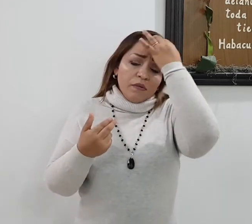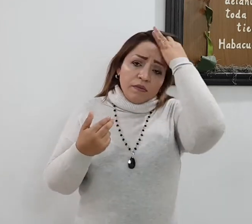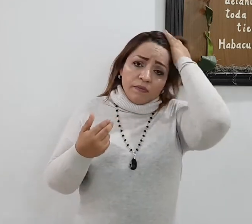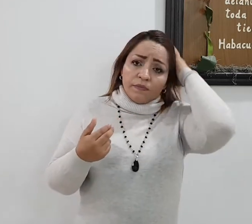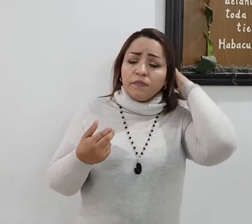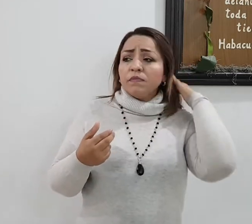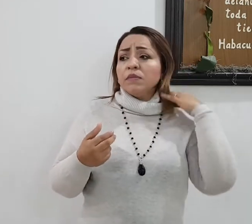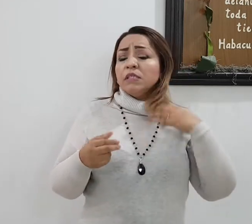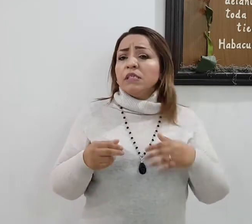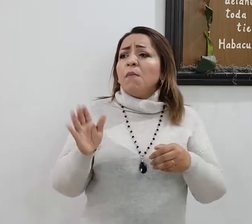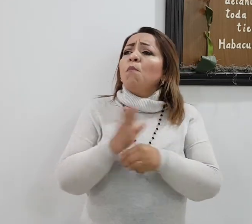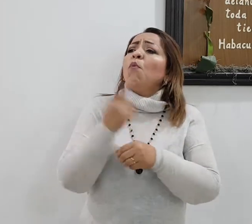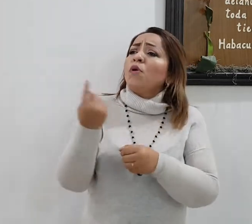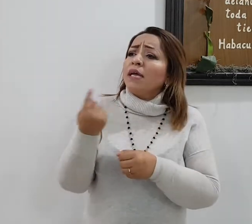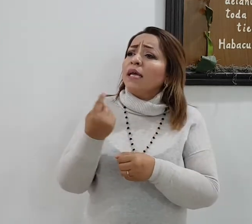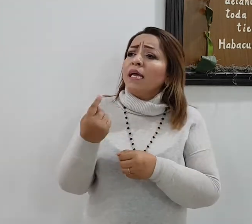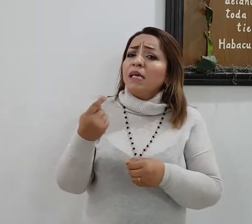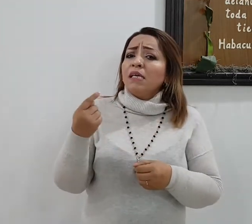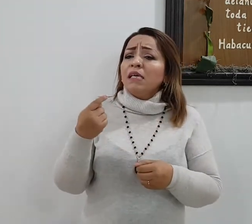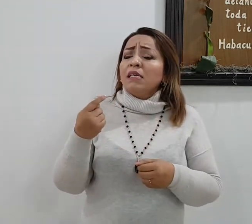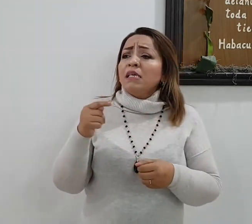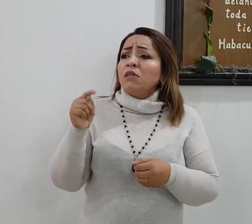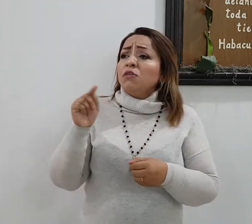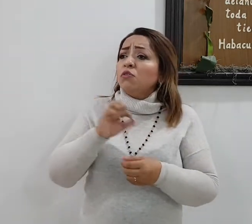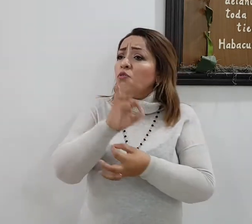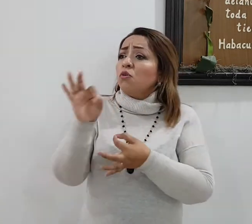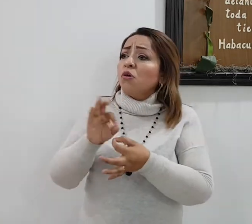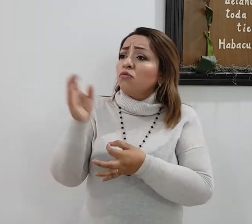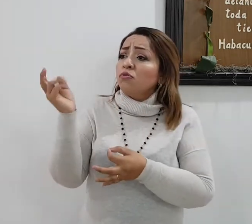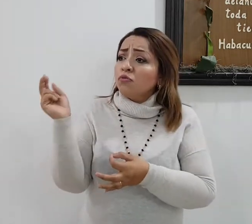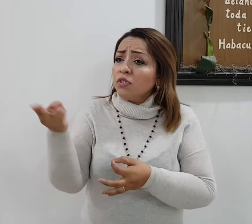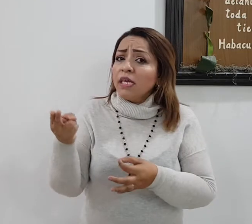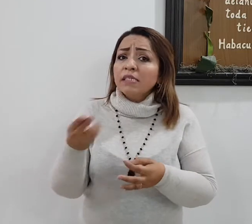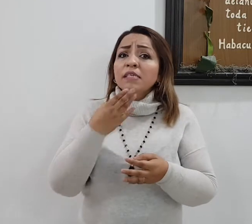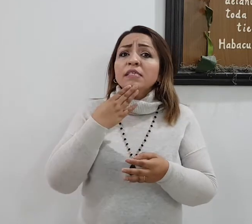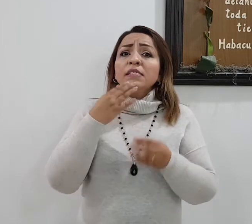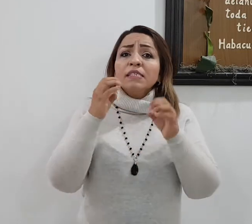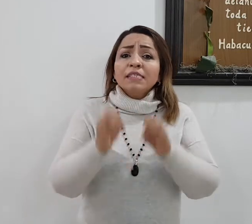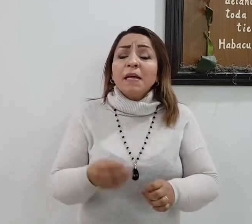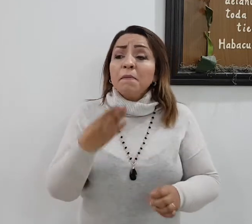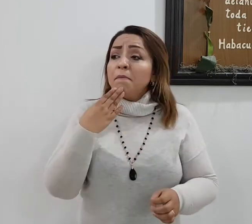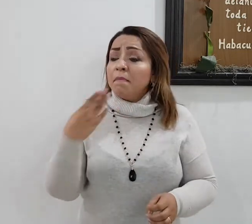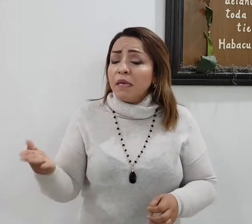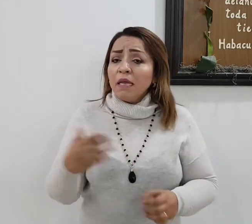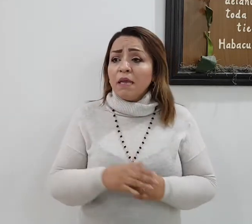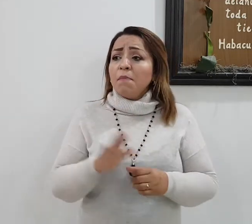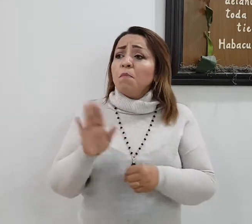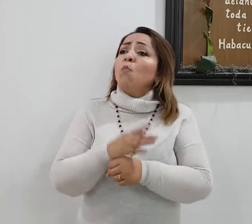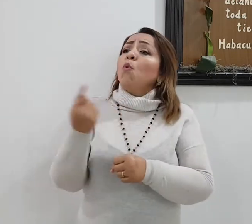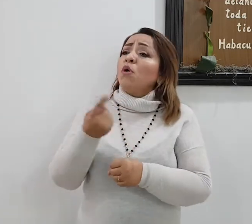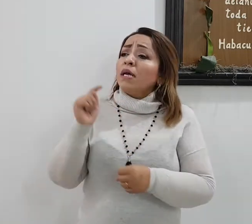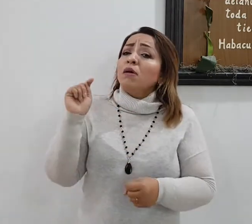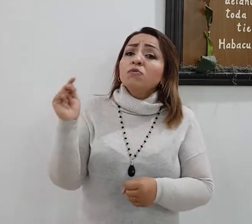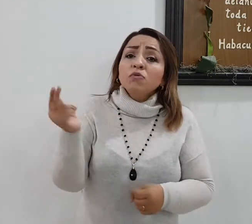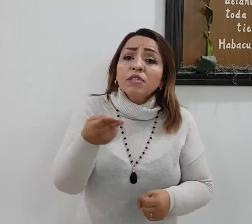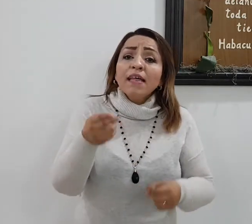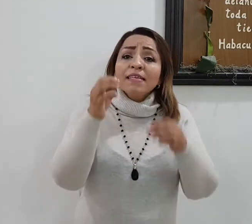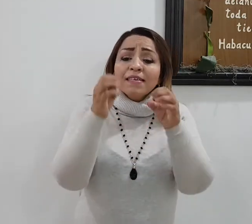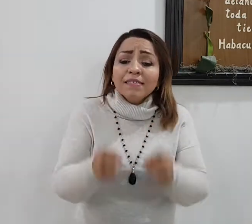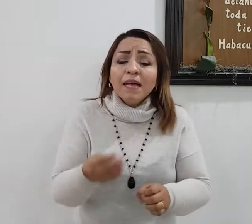no? Pues ¿te acuerdas de nuestro tío rico, Macpato? Sí. El tío rico repartió su herencia, pero nada más fue para